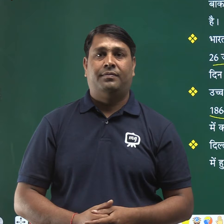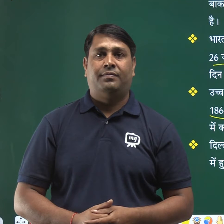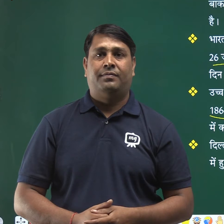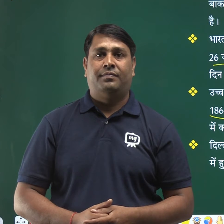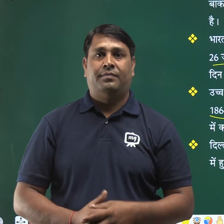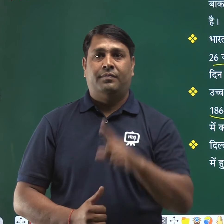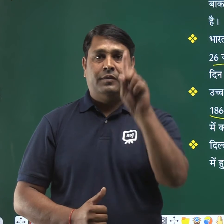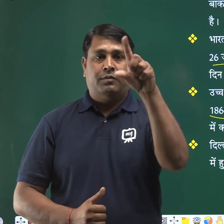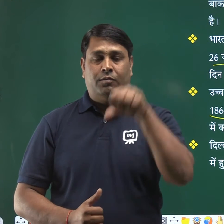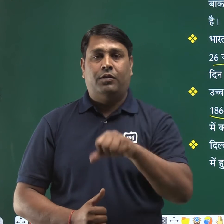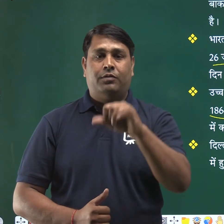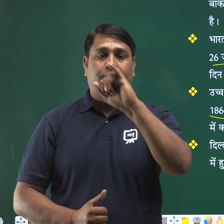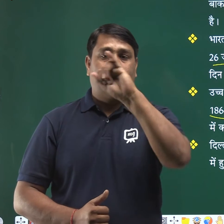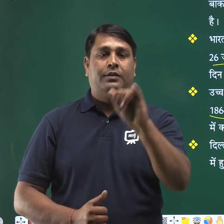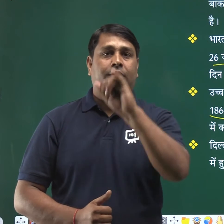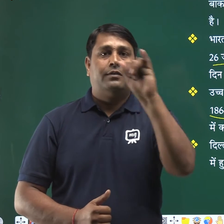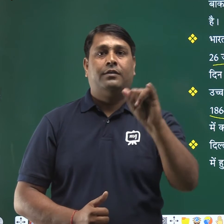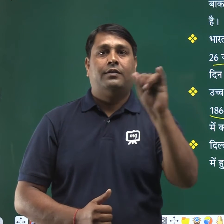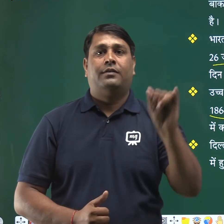1966 में हुआ।